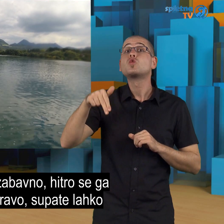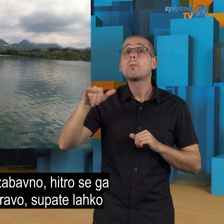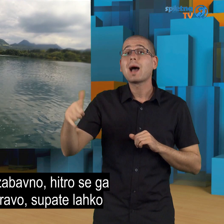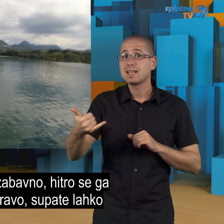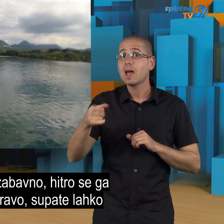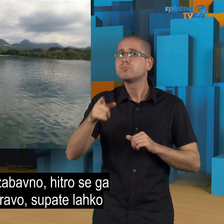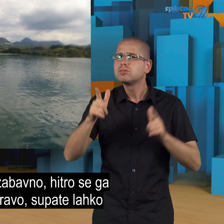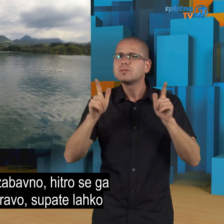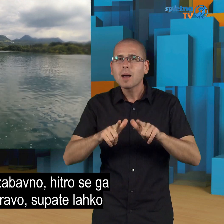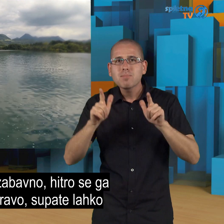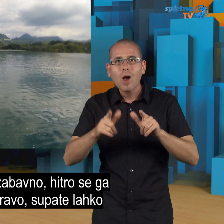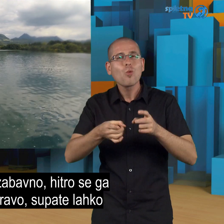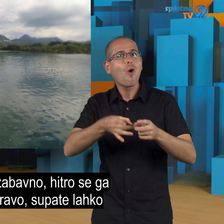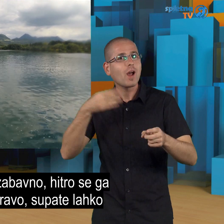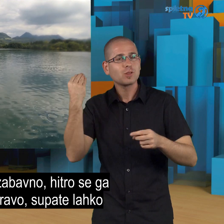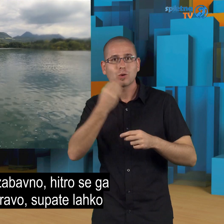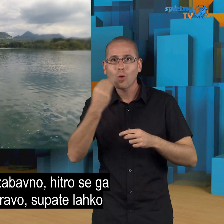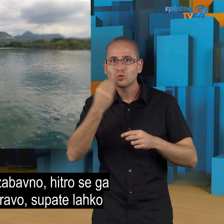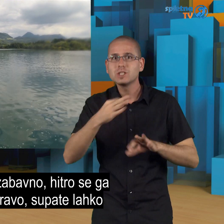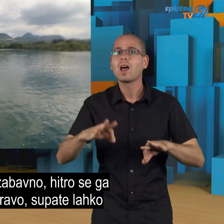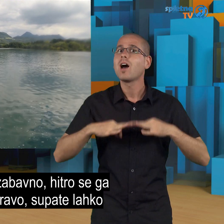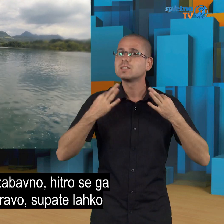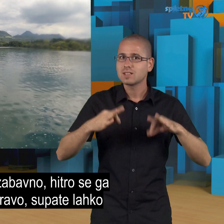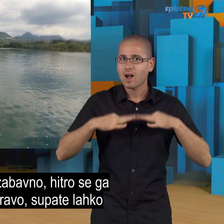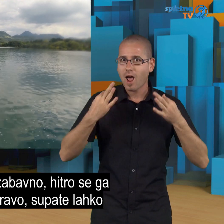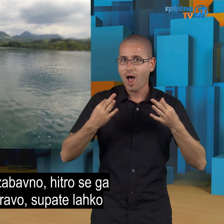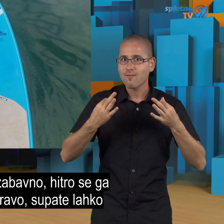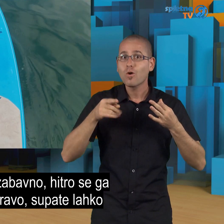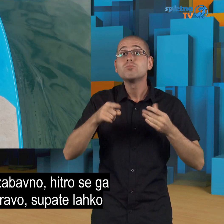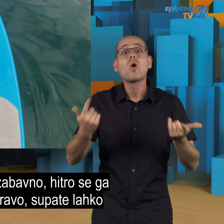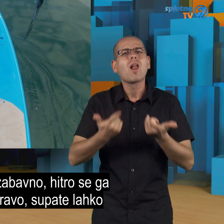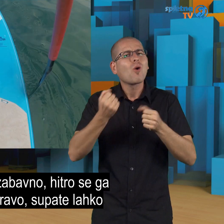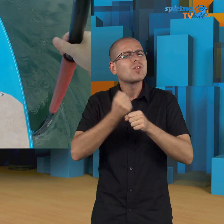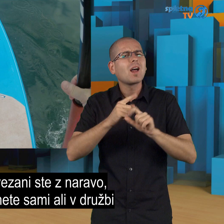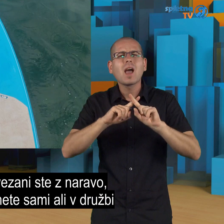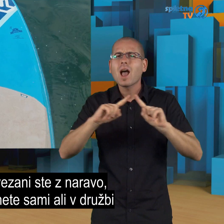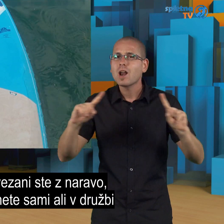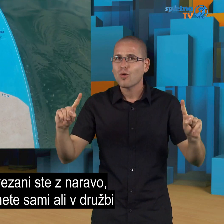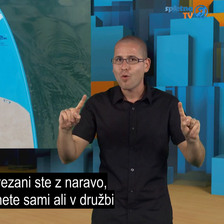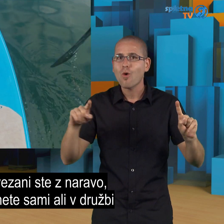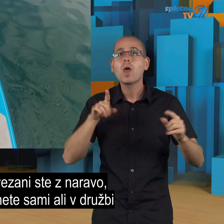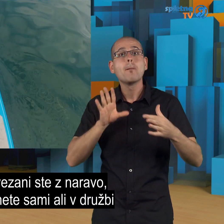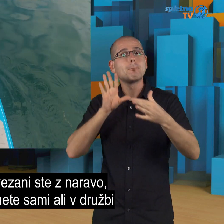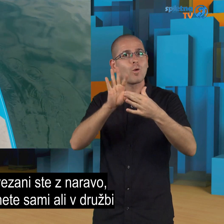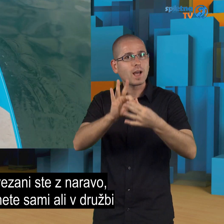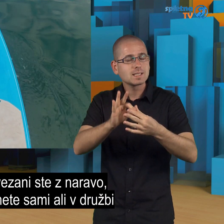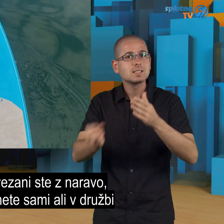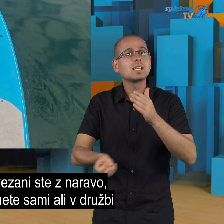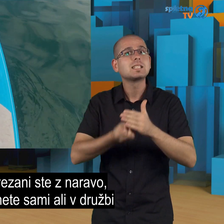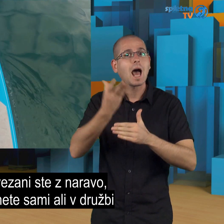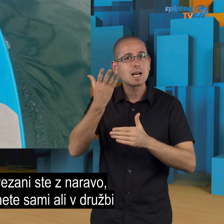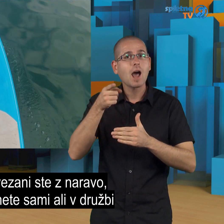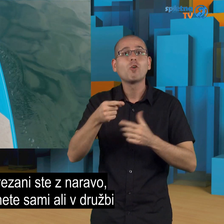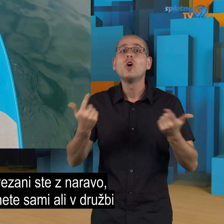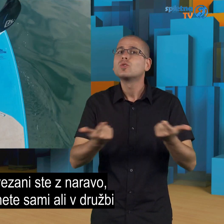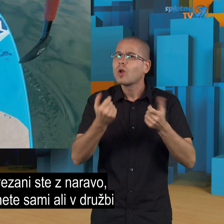Supanje je zabavno, hitro se ga naučite, zdravo, supate lahko kjerkoli, povezani ste z naravo, to lahko